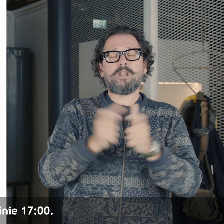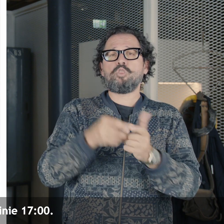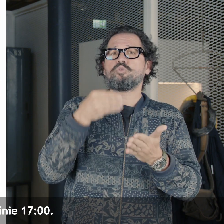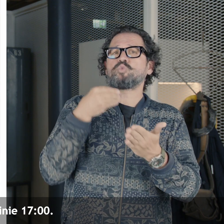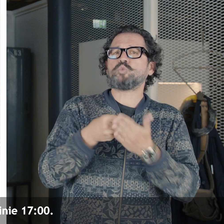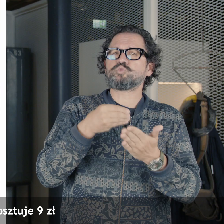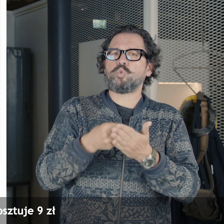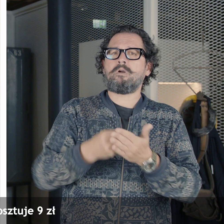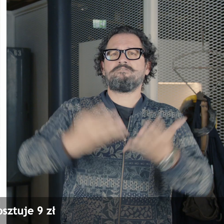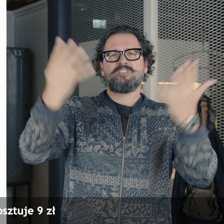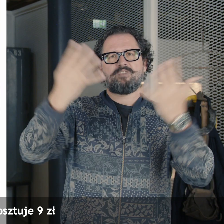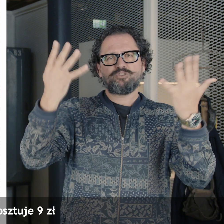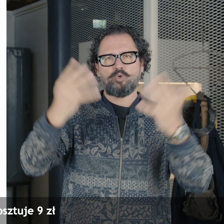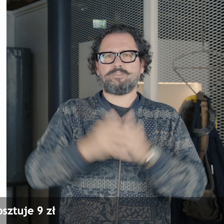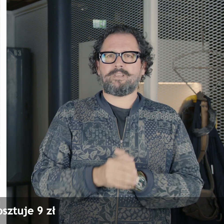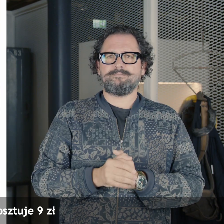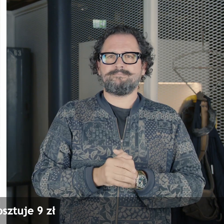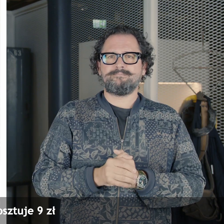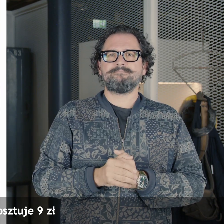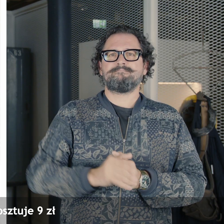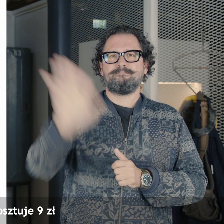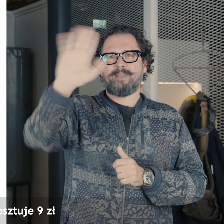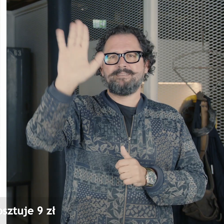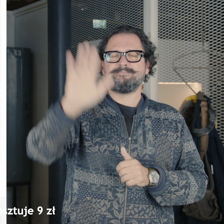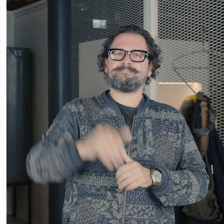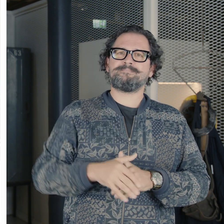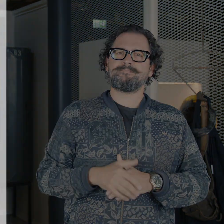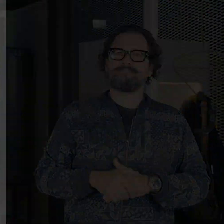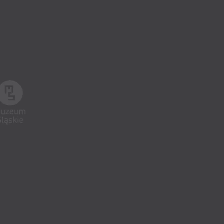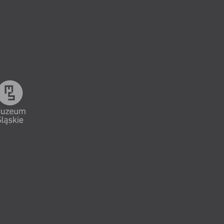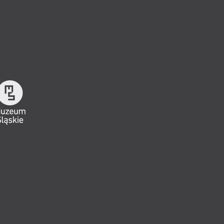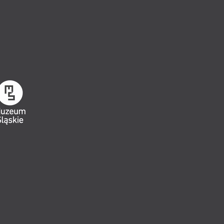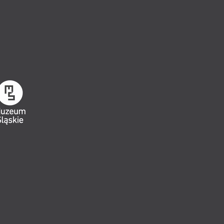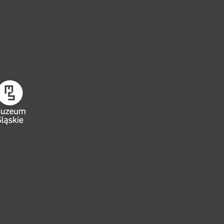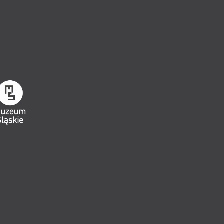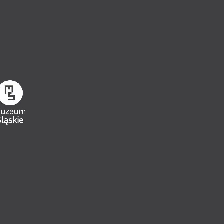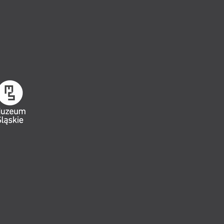17 bilet kosztuje 9 zł